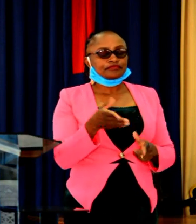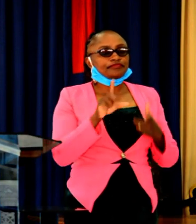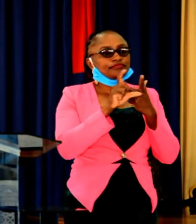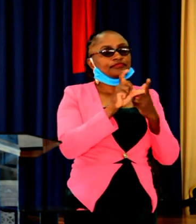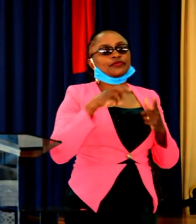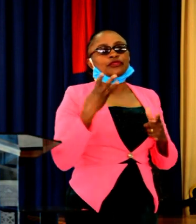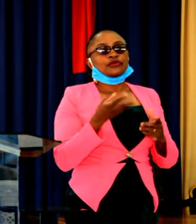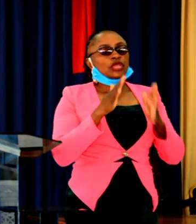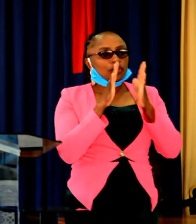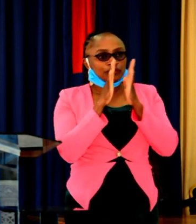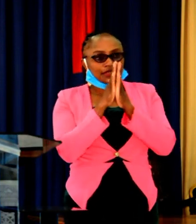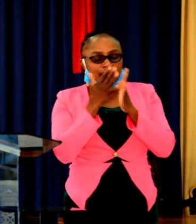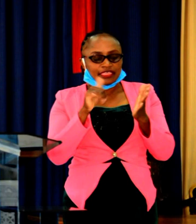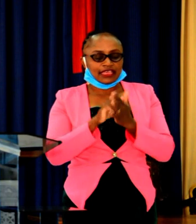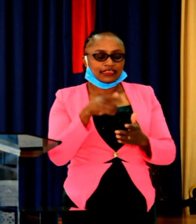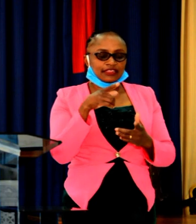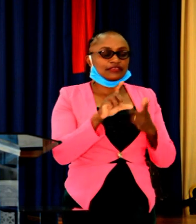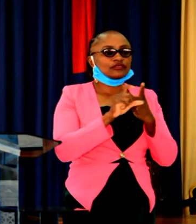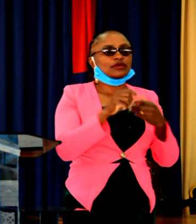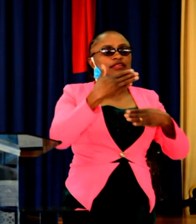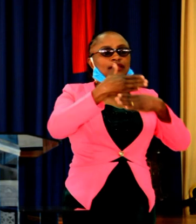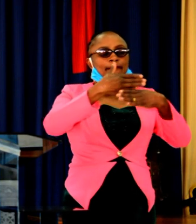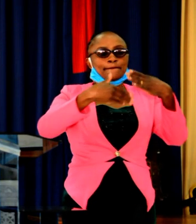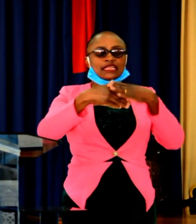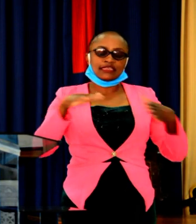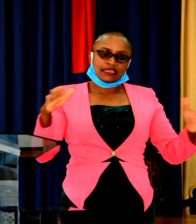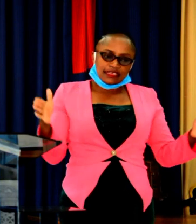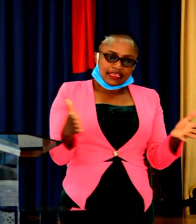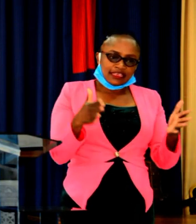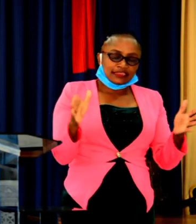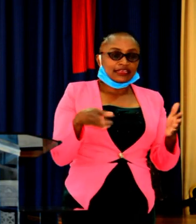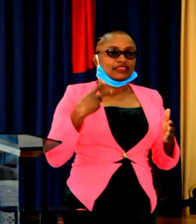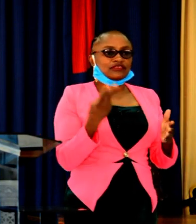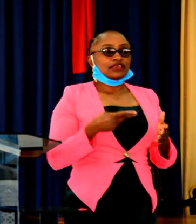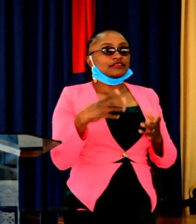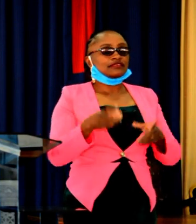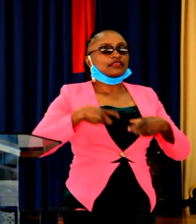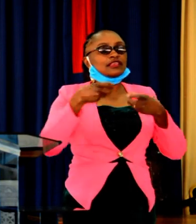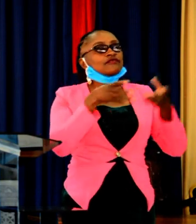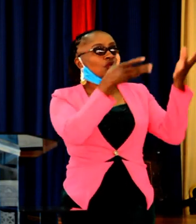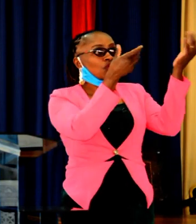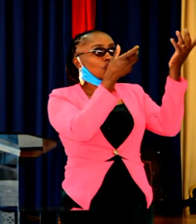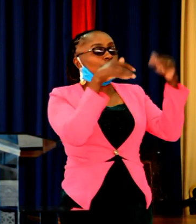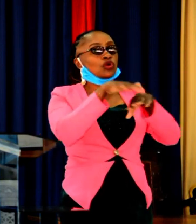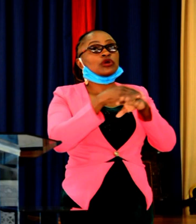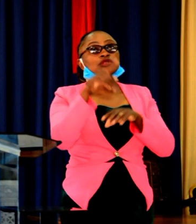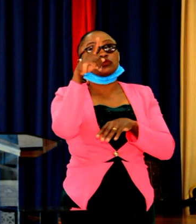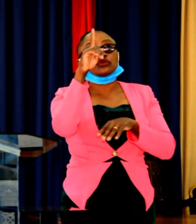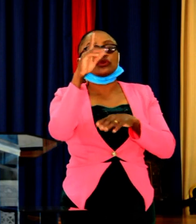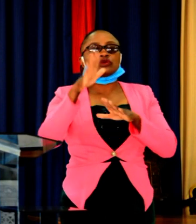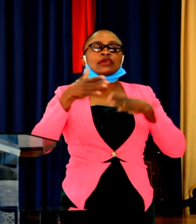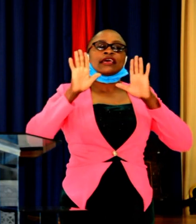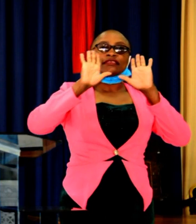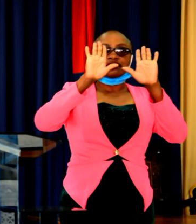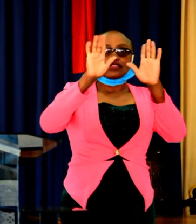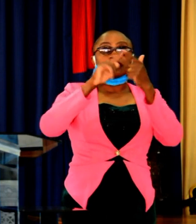kwamba litatujenga, litatupea nguvu na tumaini na kukutegemea. Tuwajiachiria kwako,